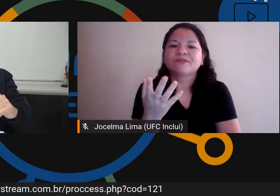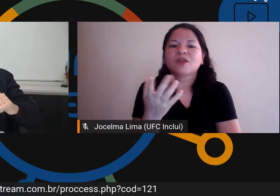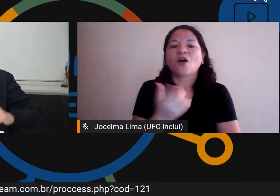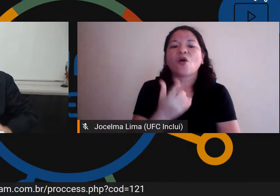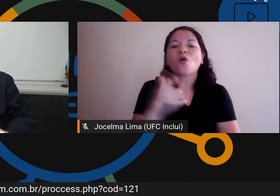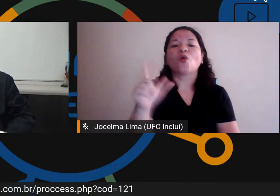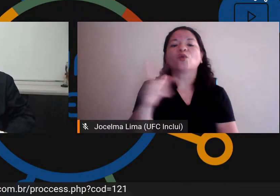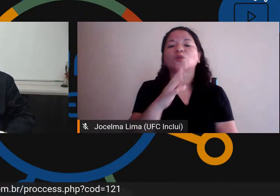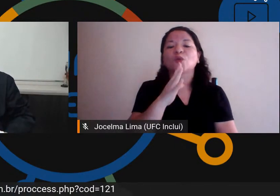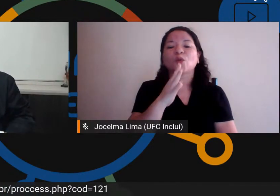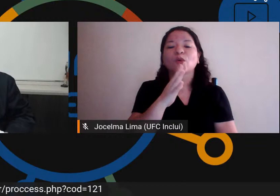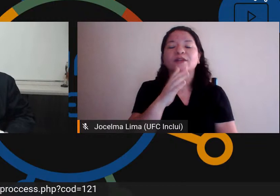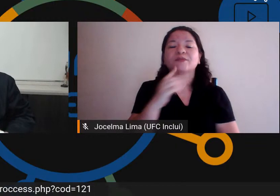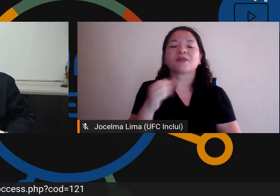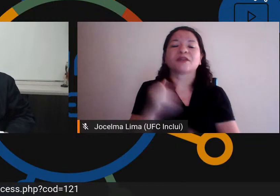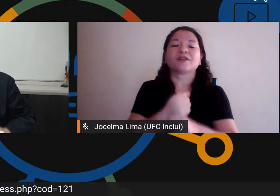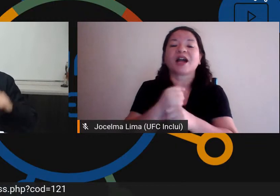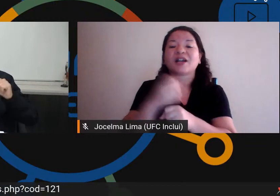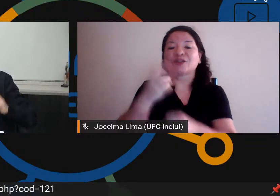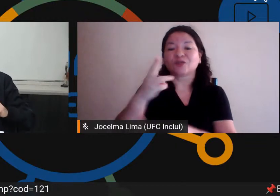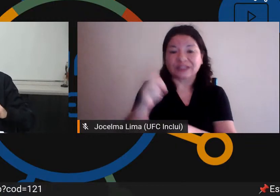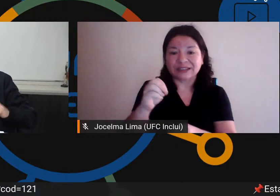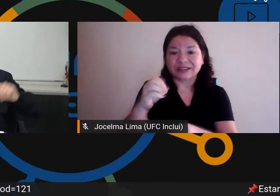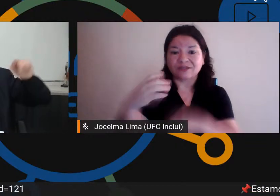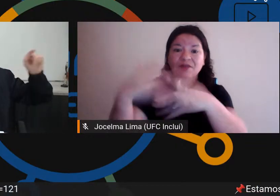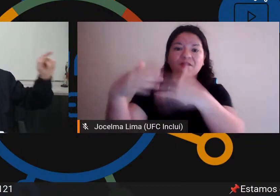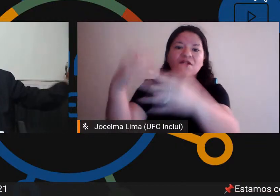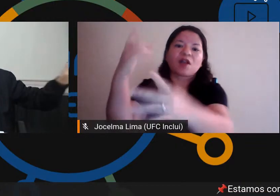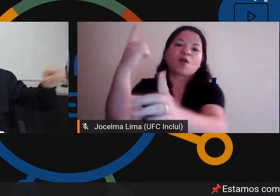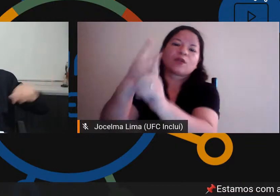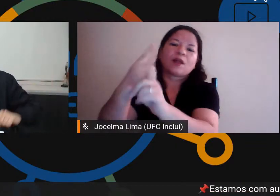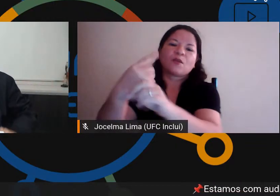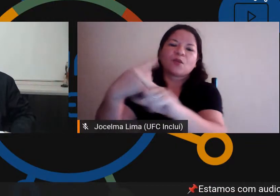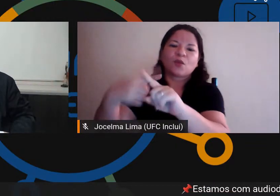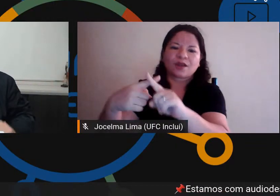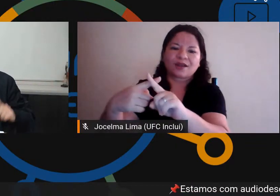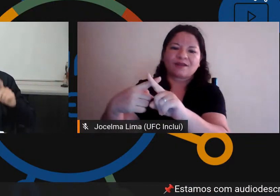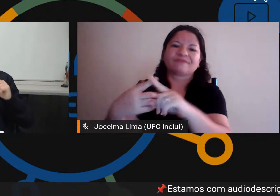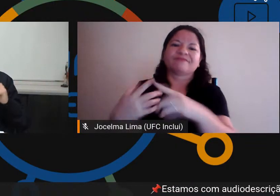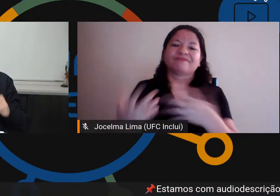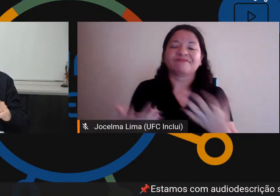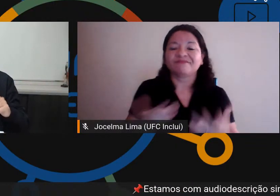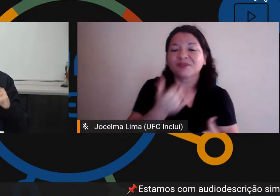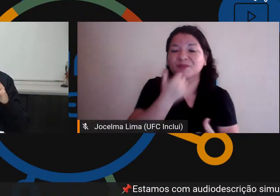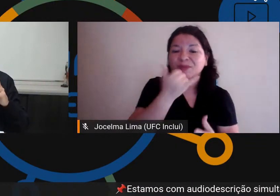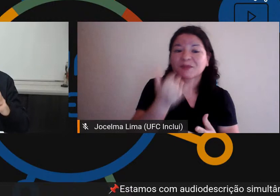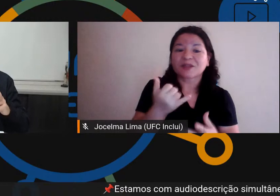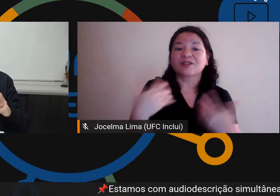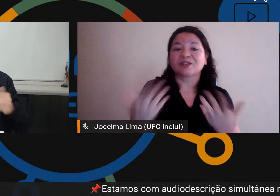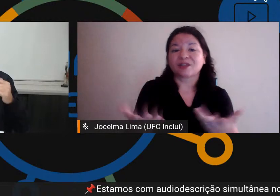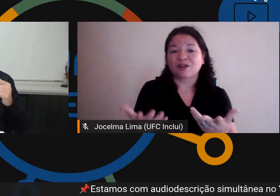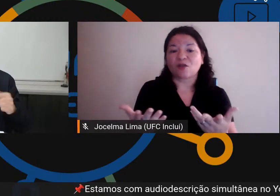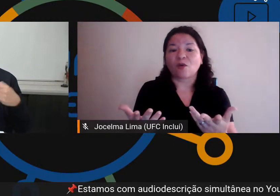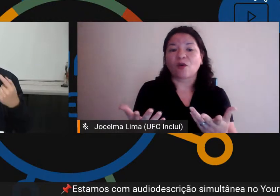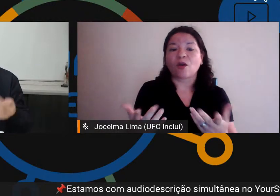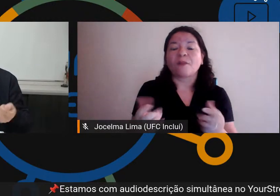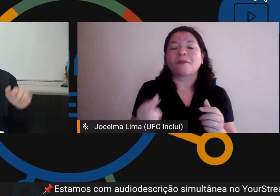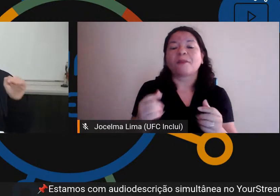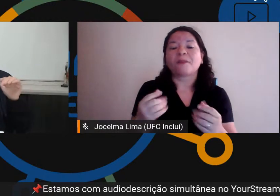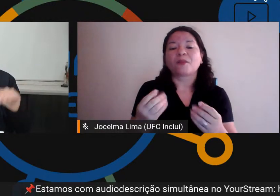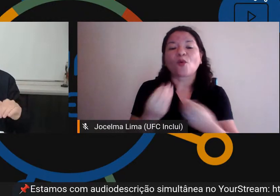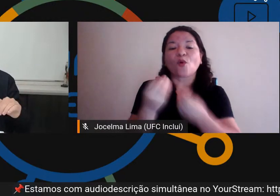gente nem sabe qual é o problema, esse é ruim? É ruim hoje e vai ser excelente daqui 30 anos. Então é besteira julgar o trabalho por meio